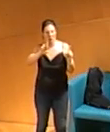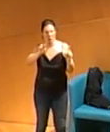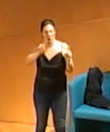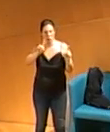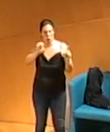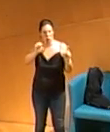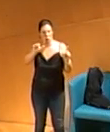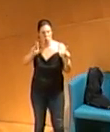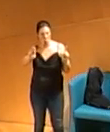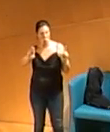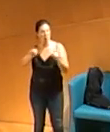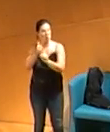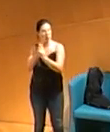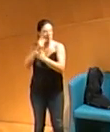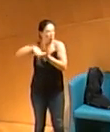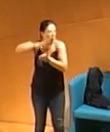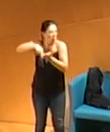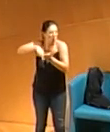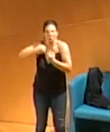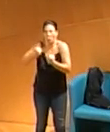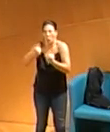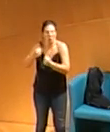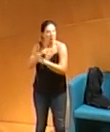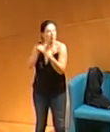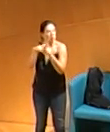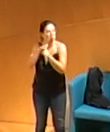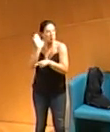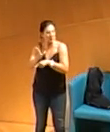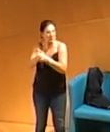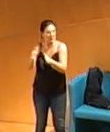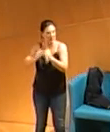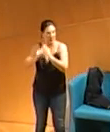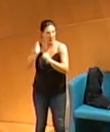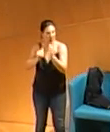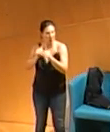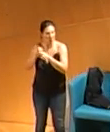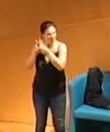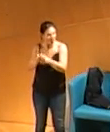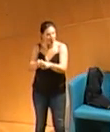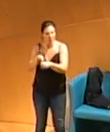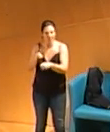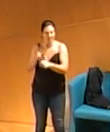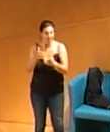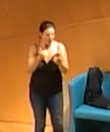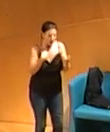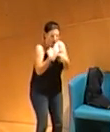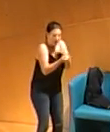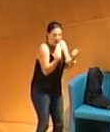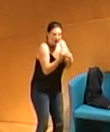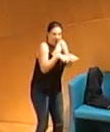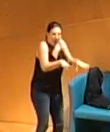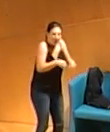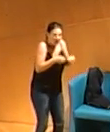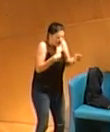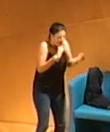j'ai beaucoup lu Charles Gardou, j'ai beaucoup lu des sociologues, des philosophes, parce que je voulais étayer ce que nous, on disait,